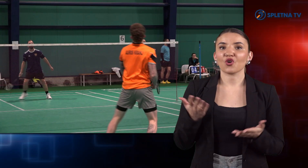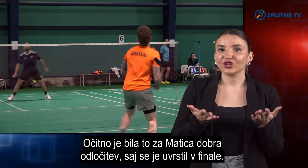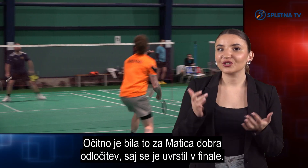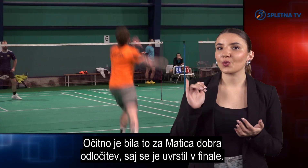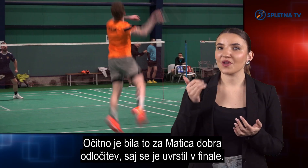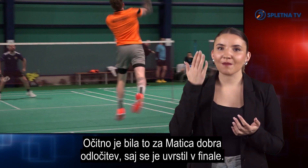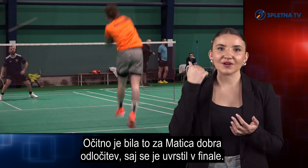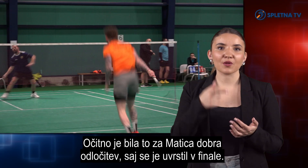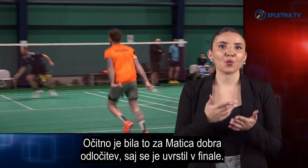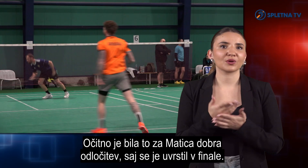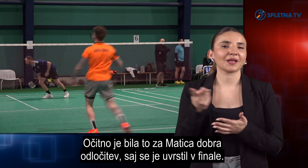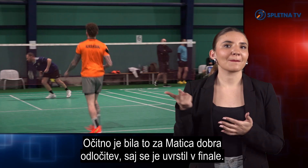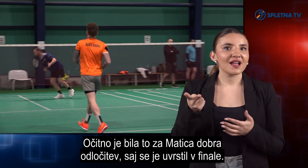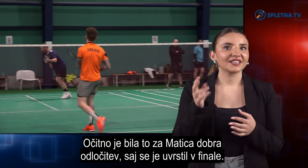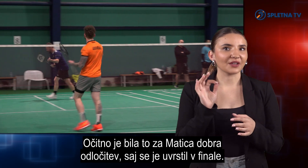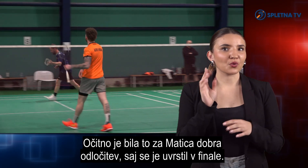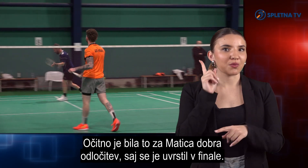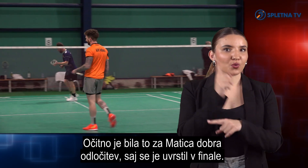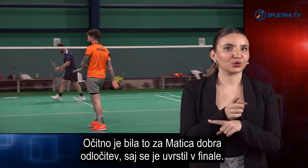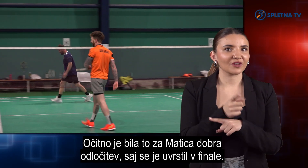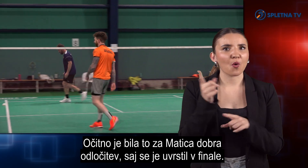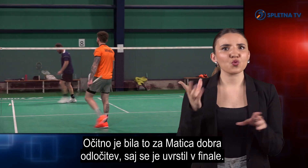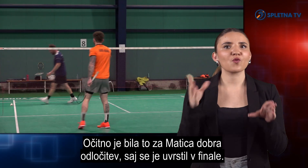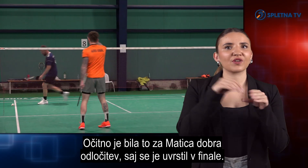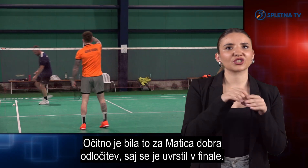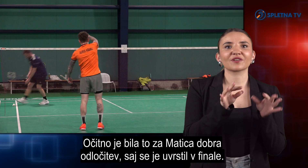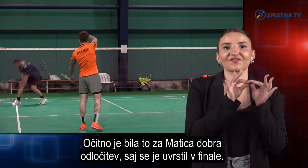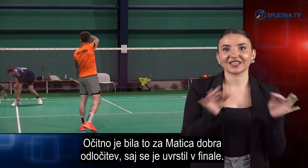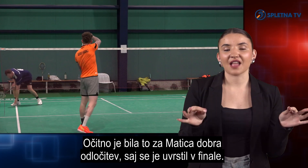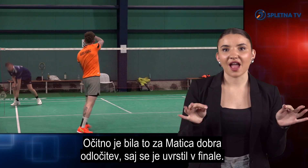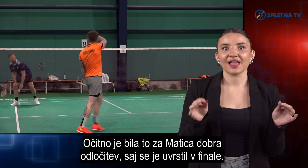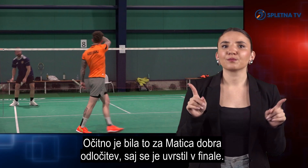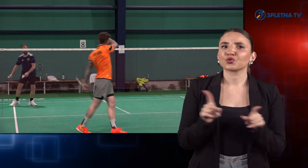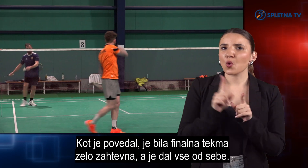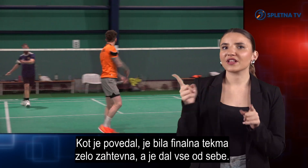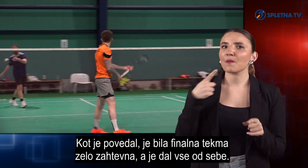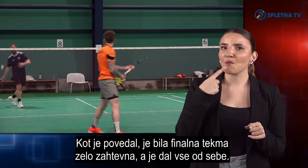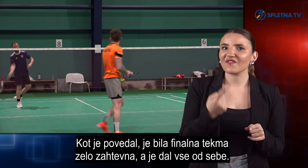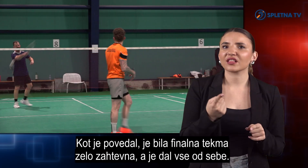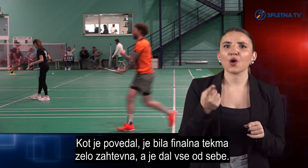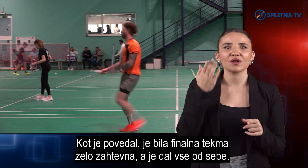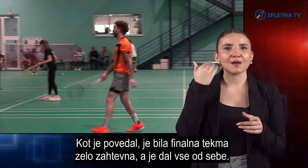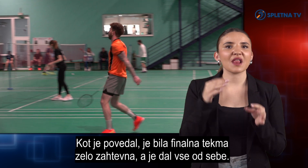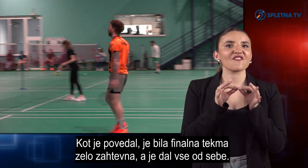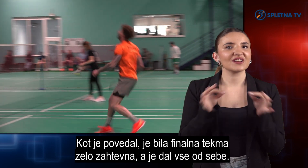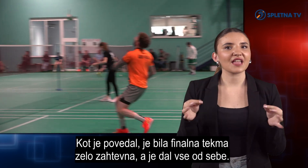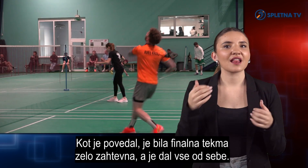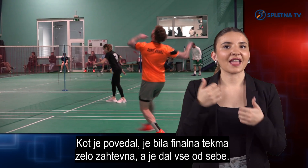Očitno je bila to za Matica dobra odločitev, saj se je uvrstil v finale. Kot je povedal, je bila finalna tekma